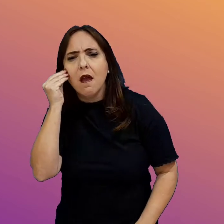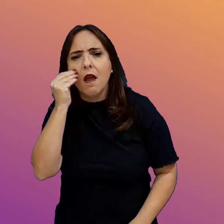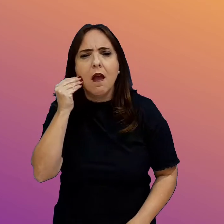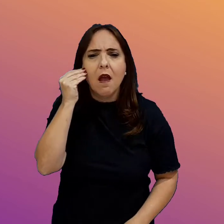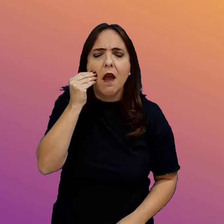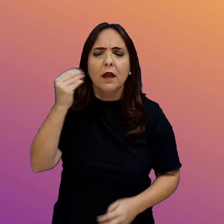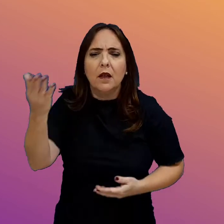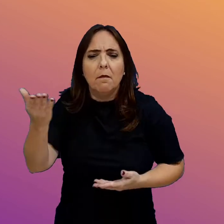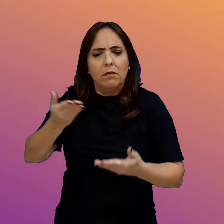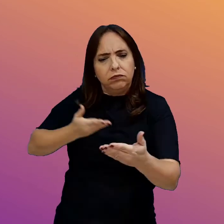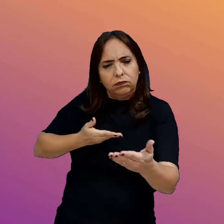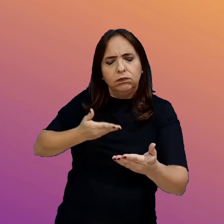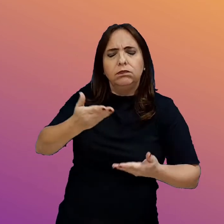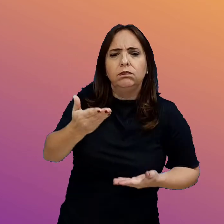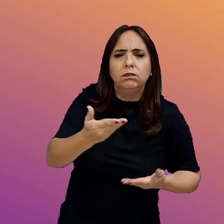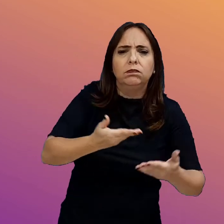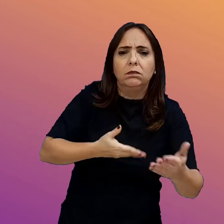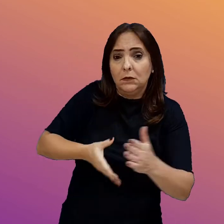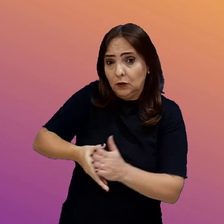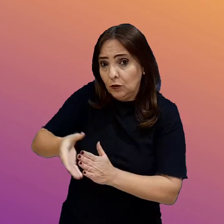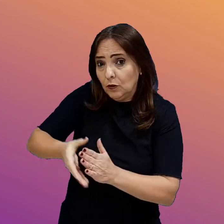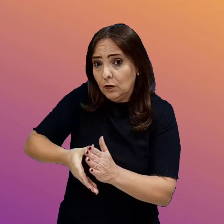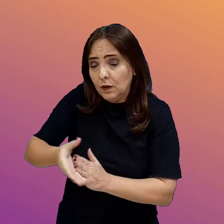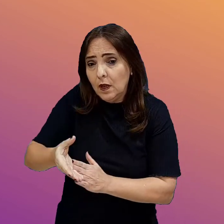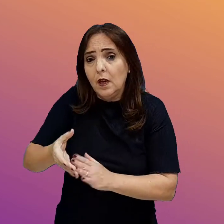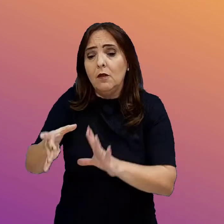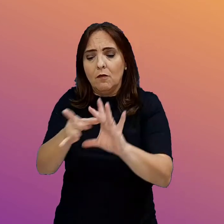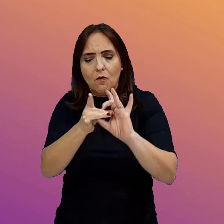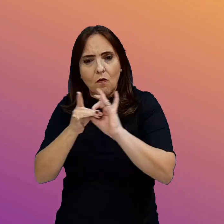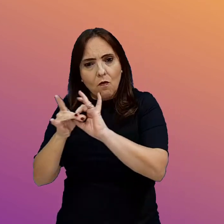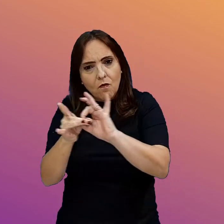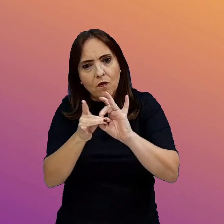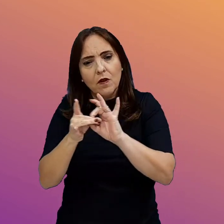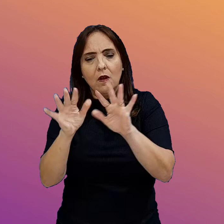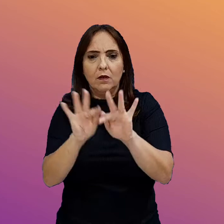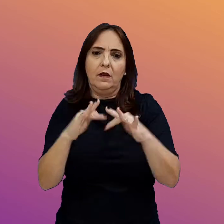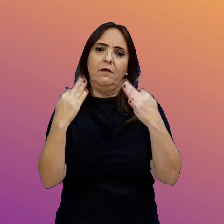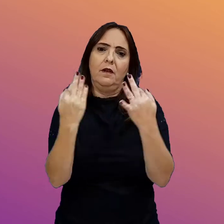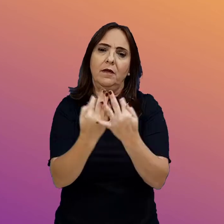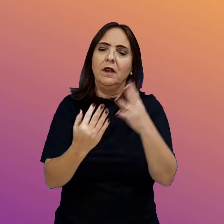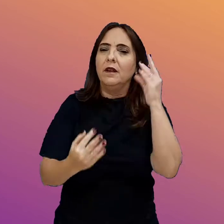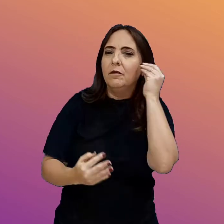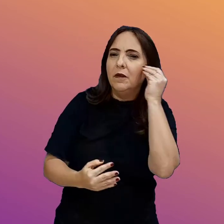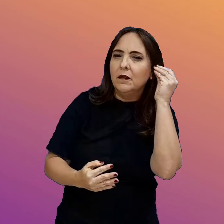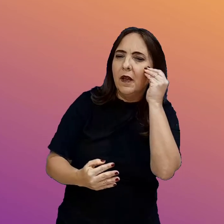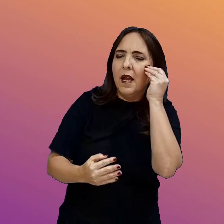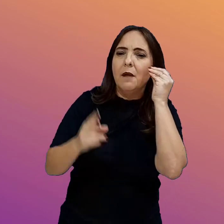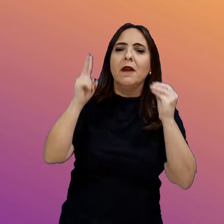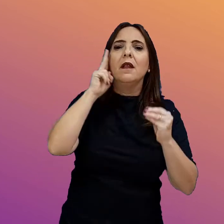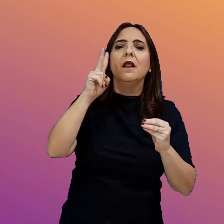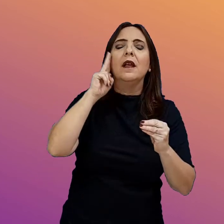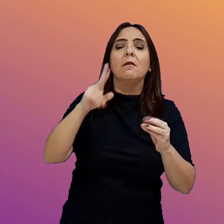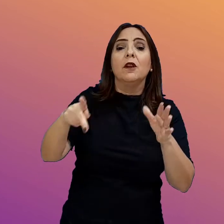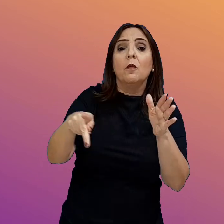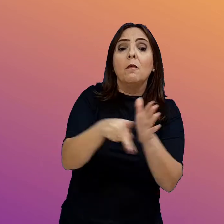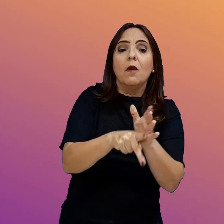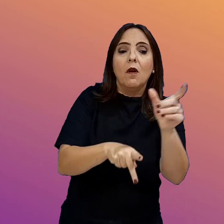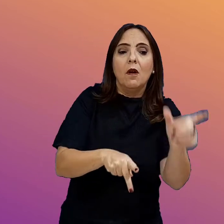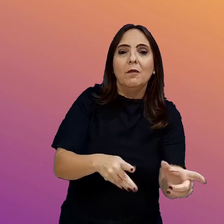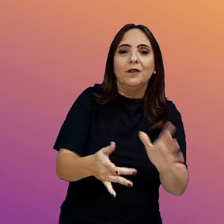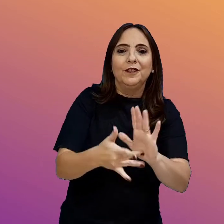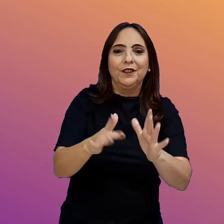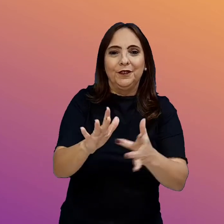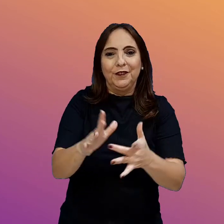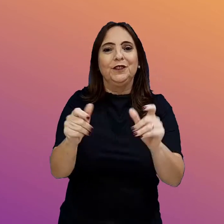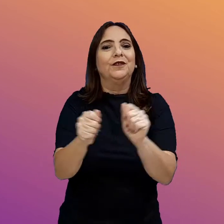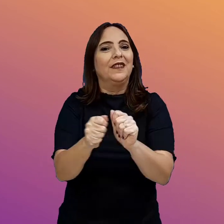sobre conselhos, sobre inclusive a comunhão ali. E a gente vê que o próprio Jesus fazia isso